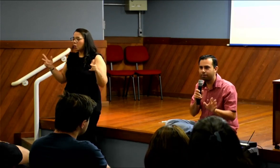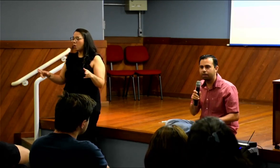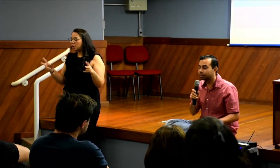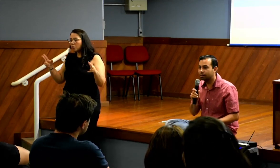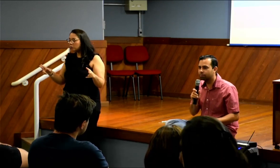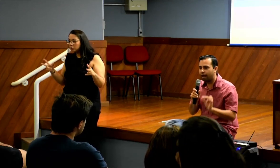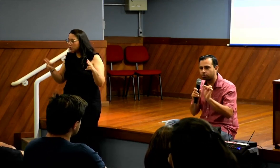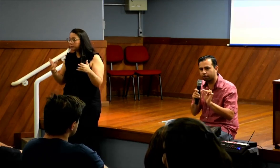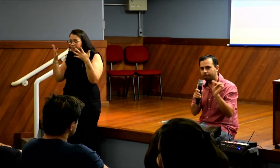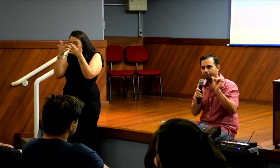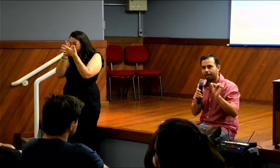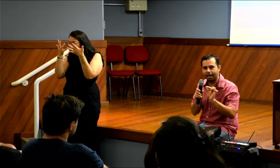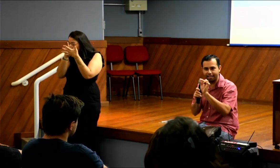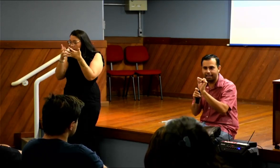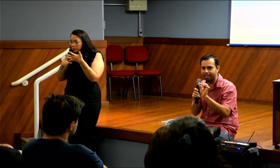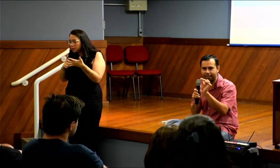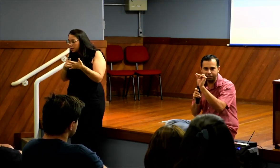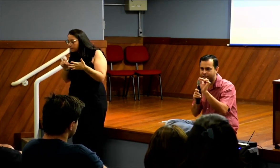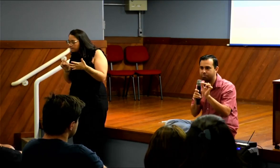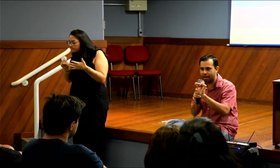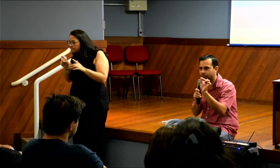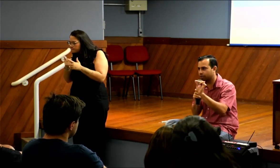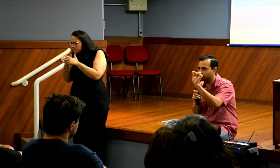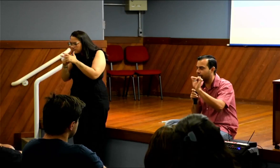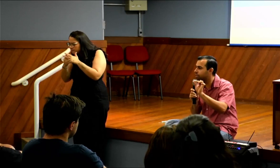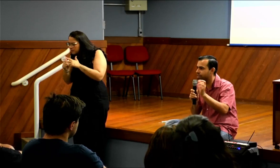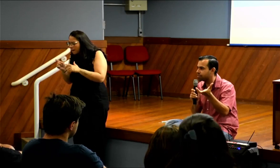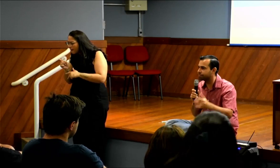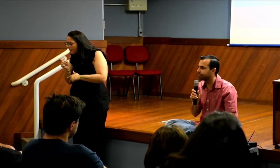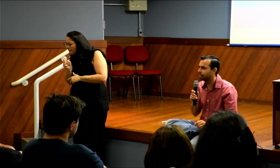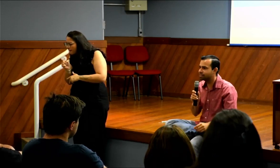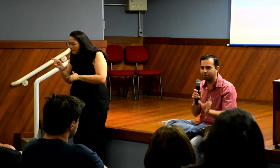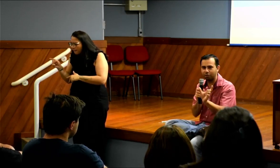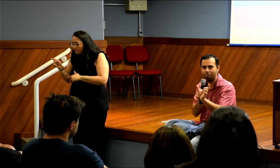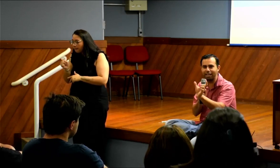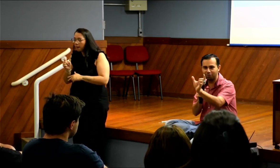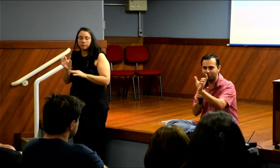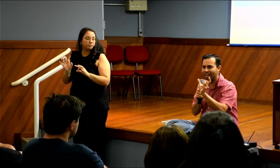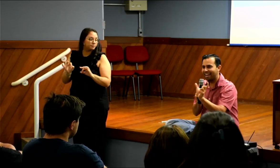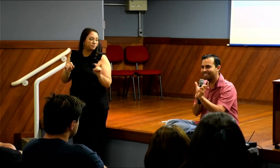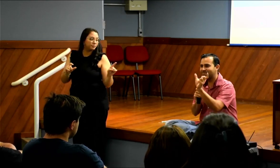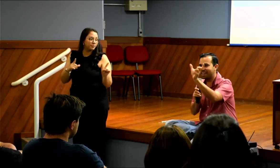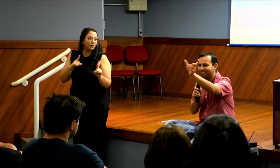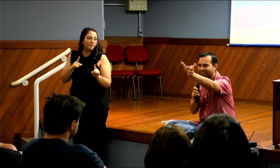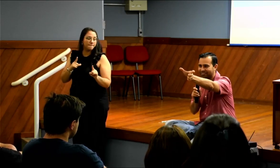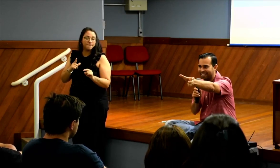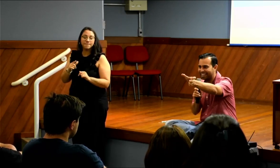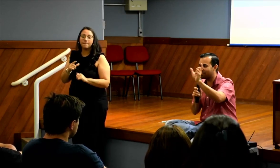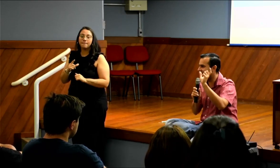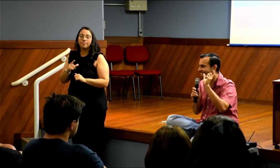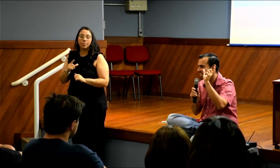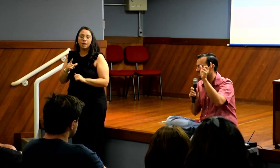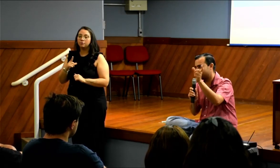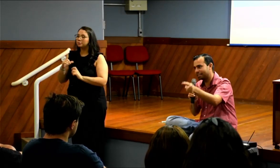igual. Fala, não, é um toquinho pra cá, e ele entendia de imagem, um toquinho pra cá. E, gente, você vê, eu tenho período. Esse período é o dele,